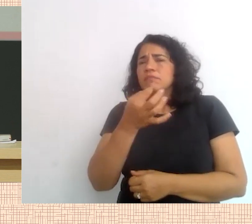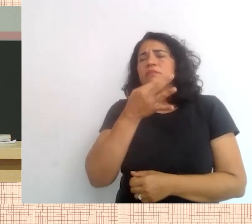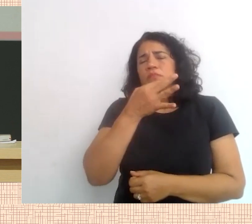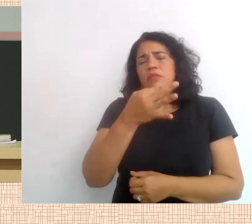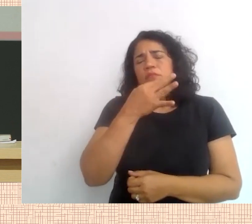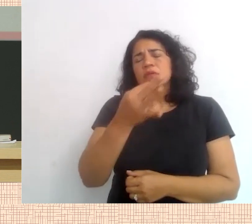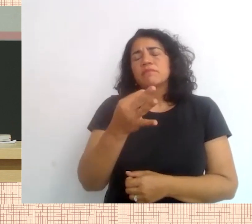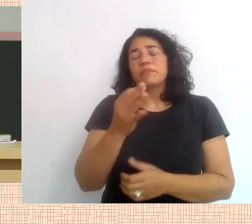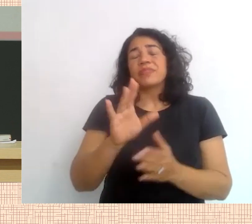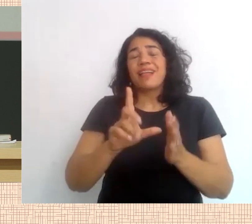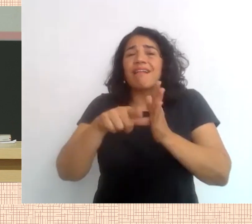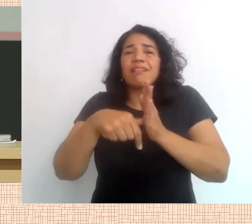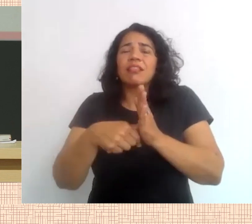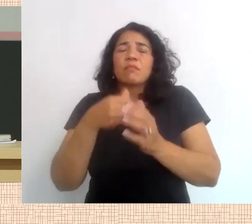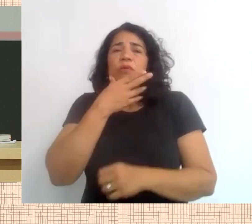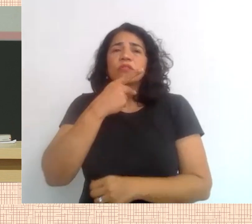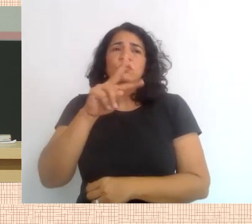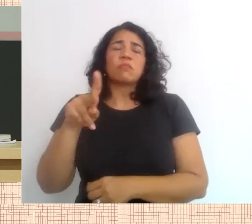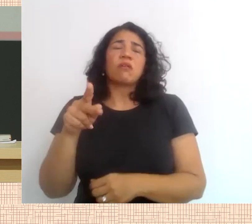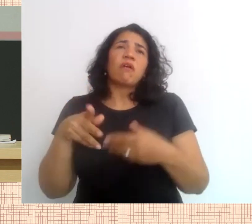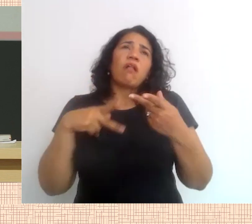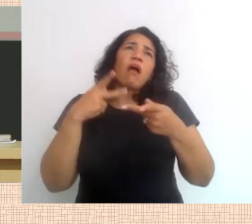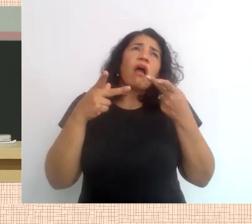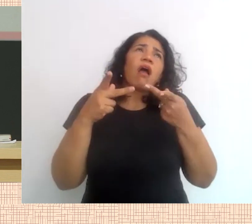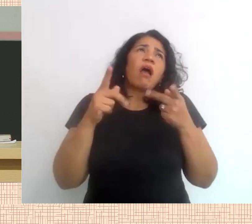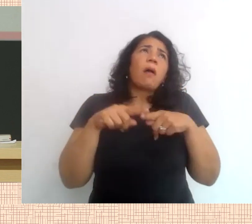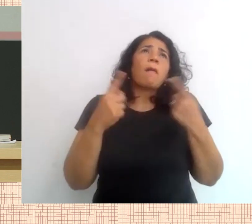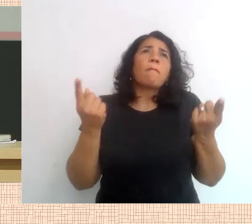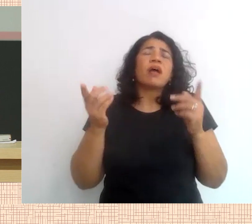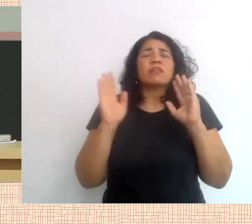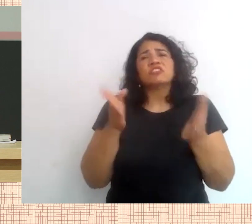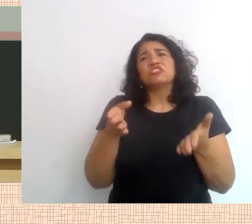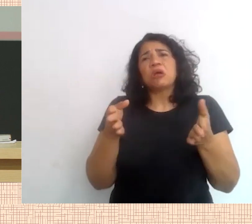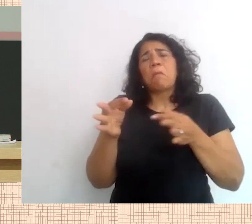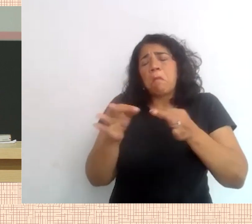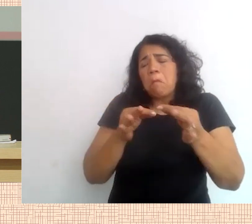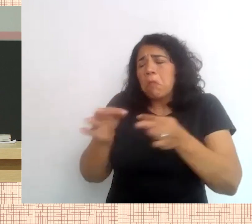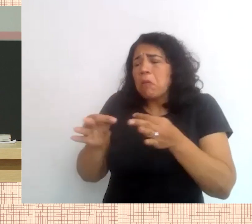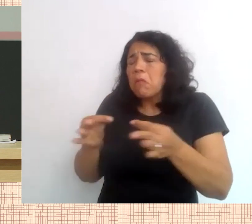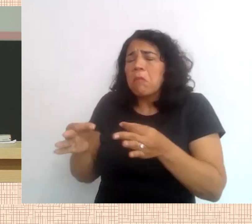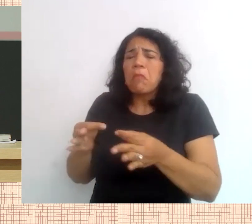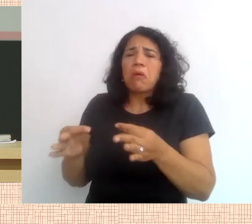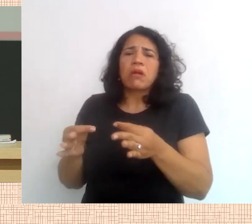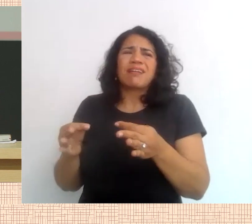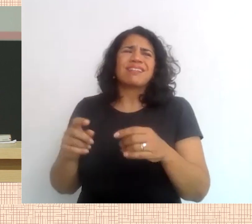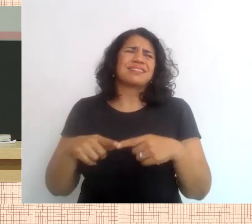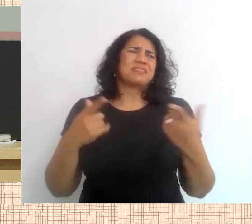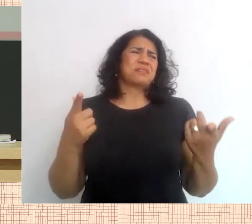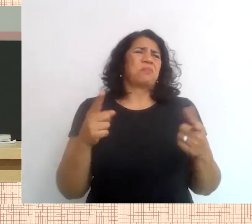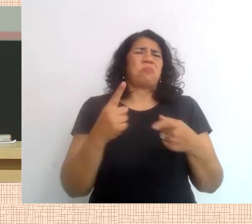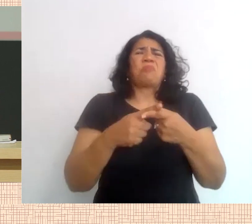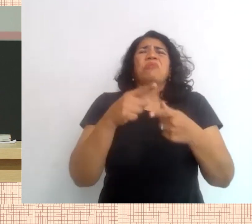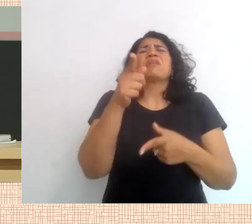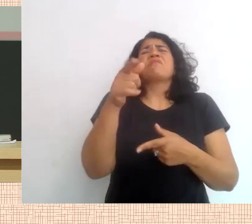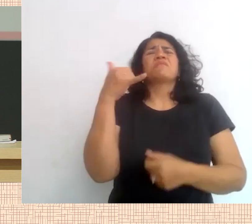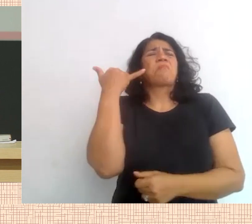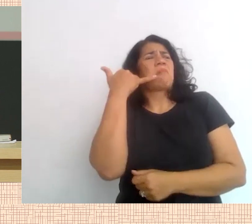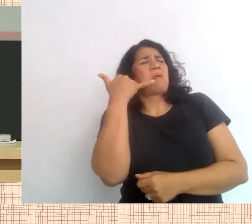fim fala assim: não, mas já está tudo preparado para fazer daquele jeito. Então por que você liga então?